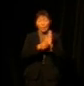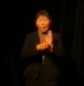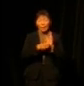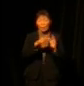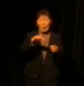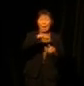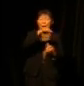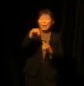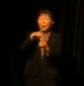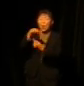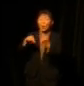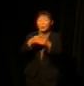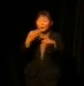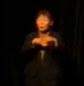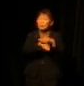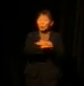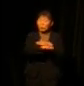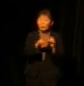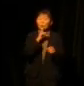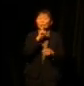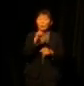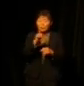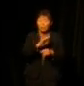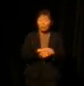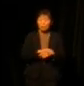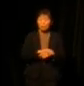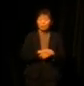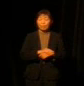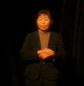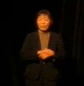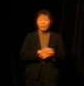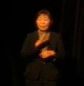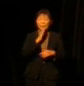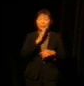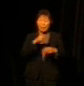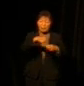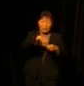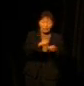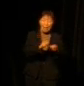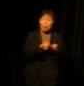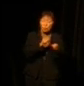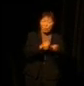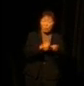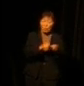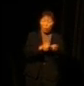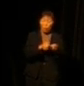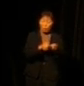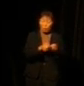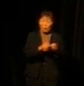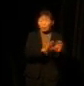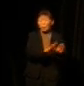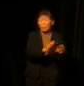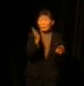れそうなものから、実際やっぱ大変だったら缶詰食べるんですよってことでやっぱ食べてみてね、あとレトルト食品食